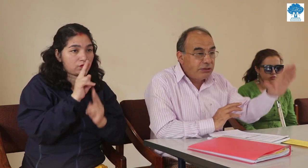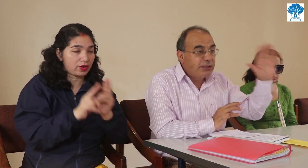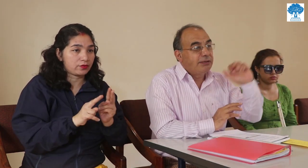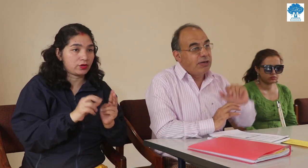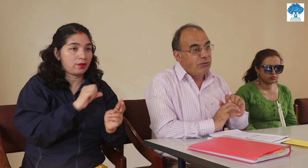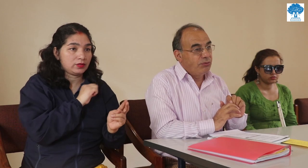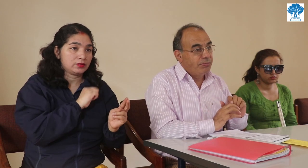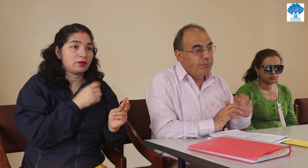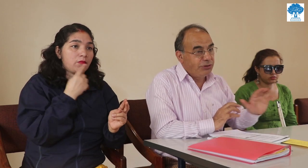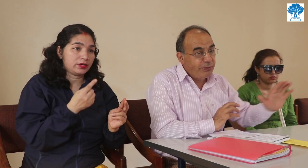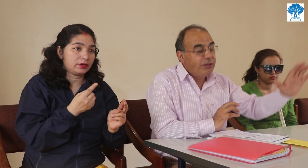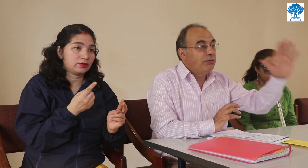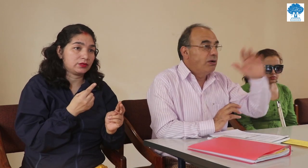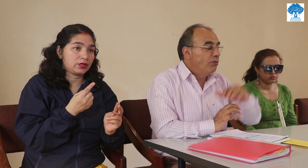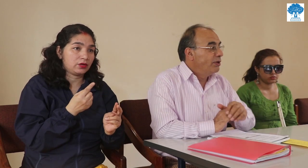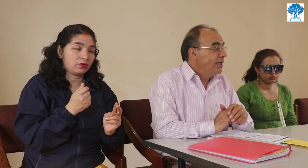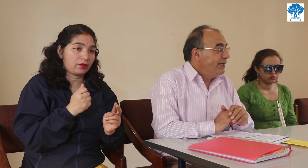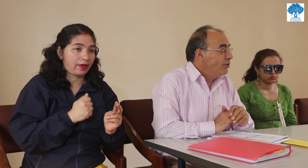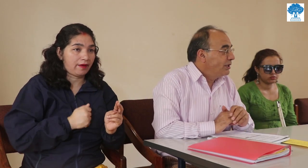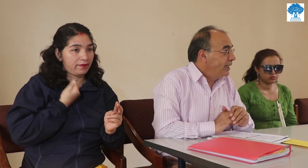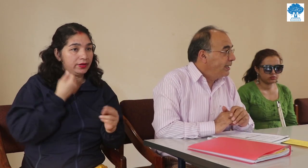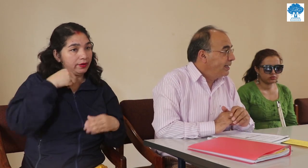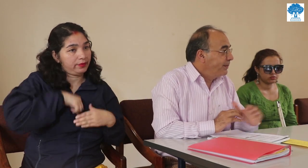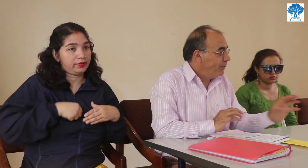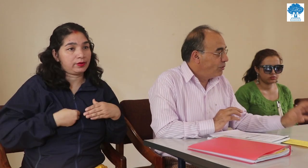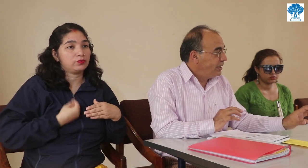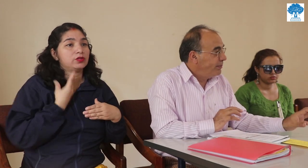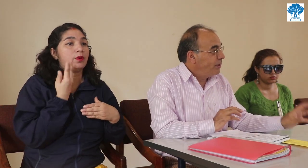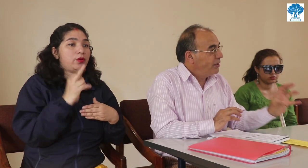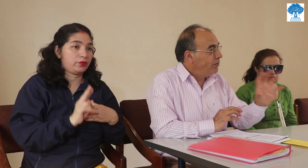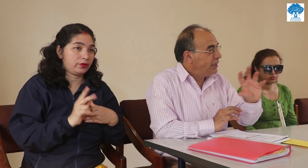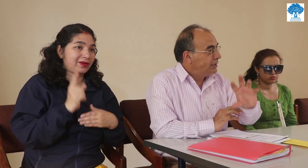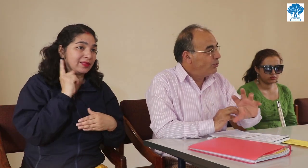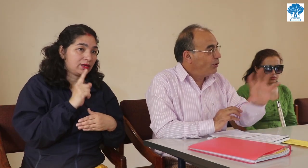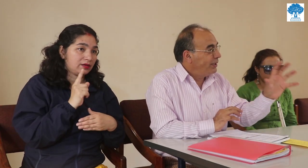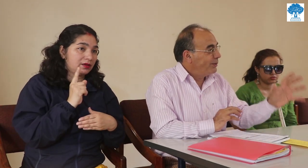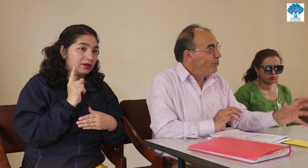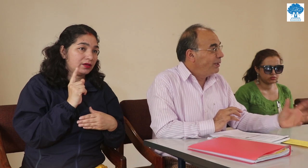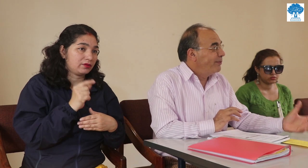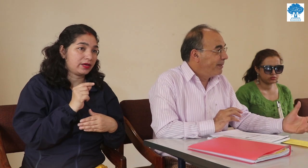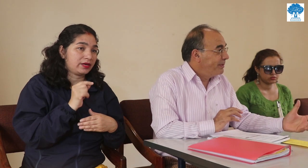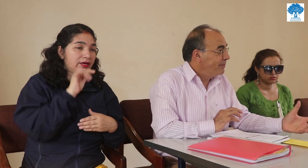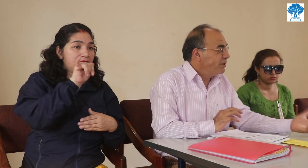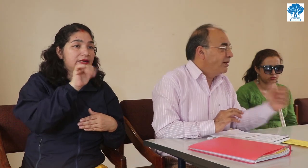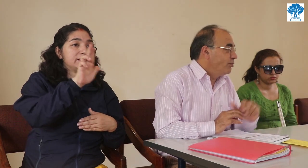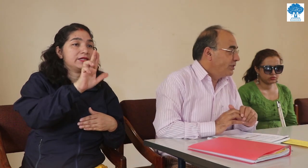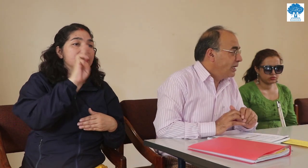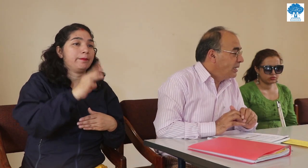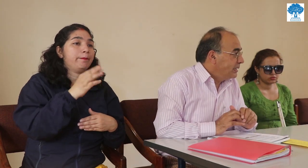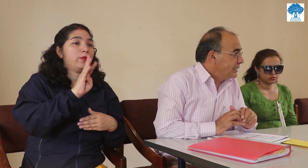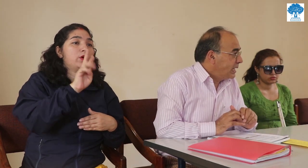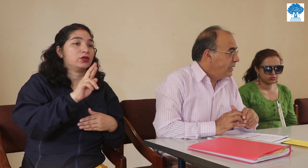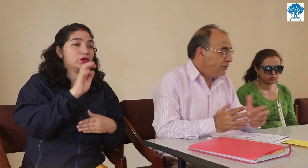यो त बायोलोजिकल कुरा हो, जैविक कुरा हो. यो त चाहिँ एउटा डिम्ब र एउटा चाहिँ शुक्रकीटको मिलन भएपछि प्रजनन